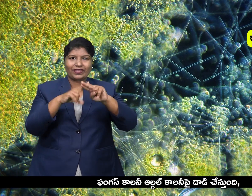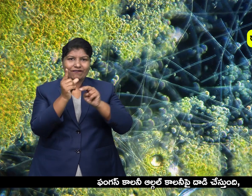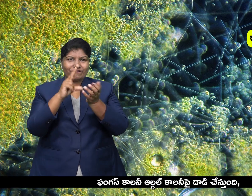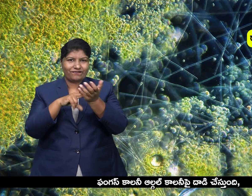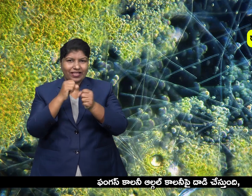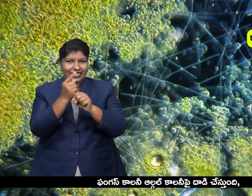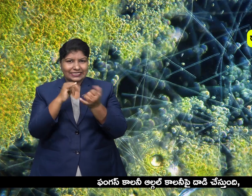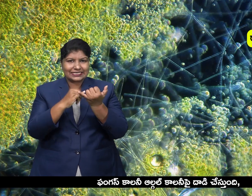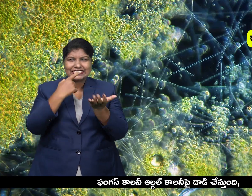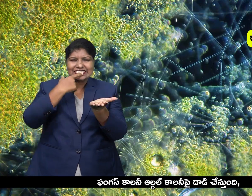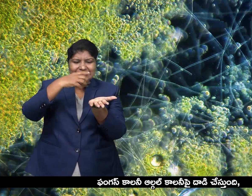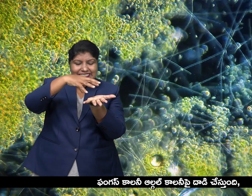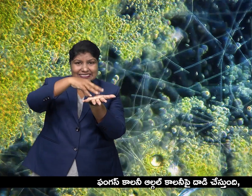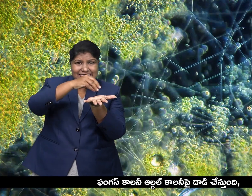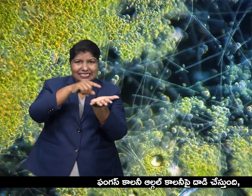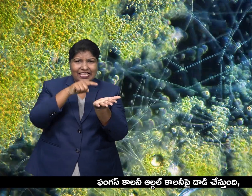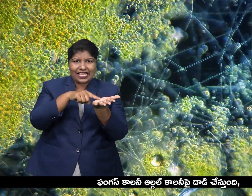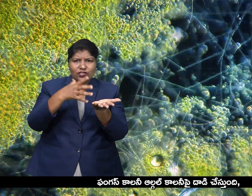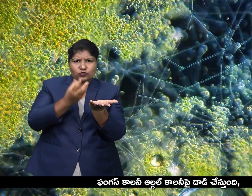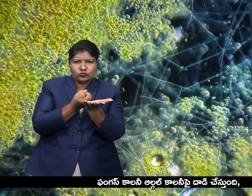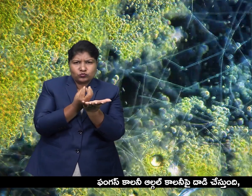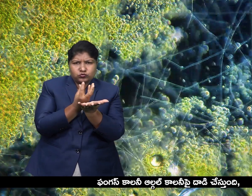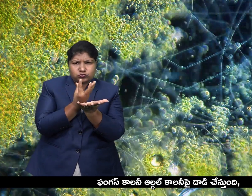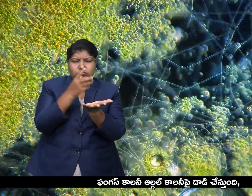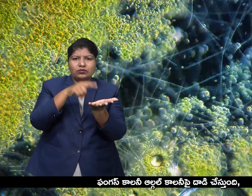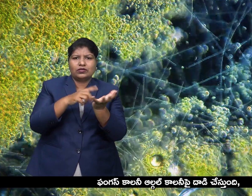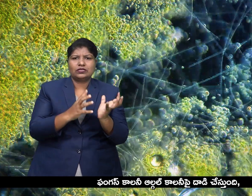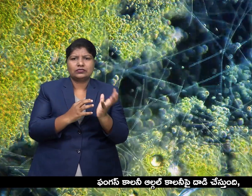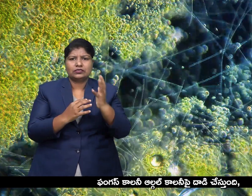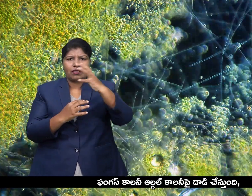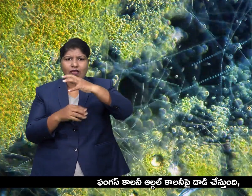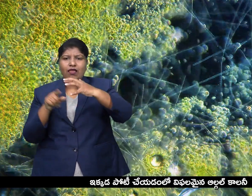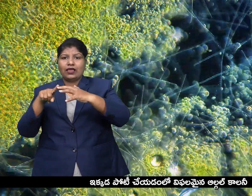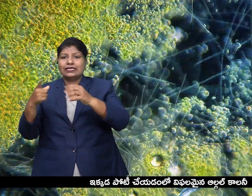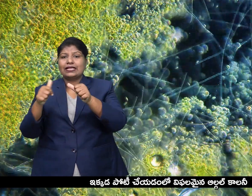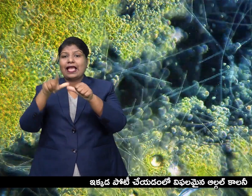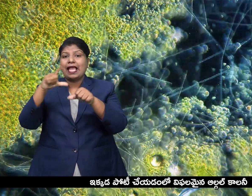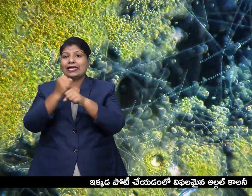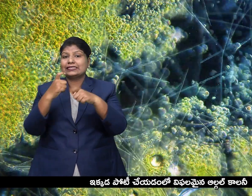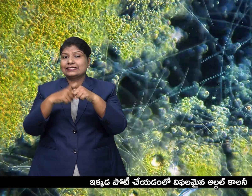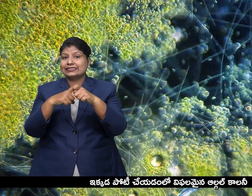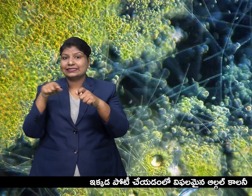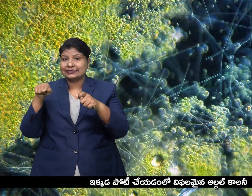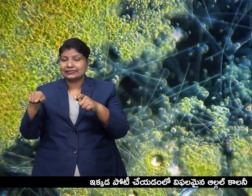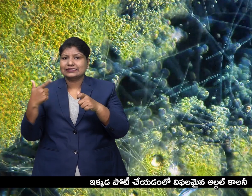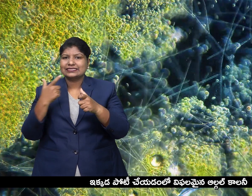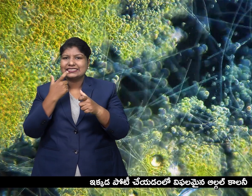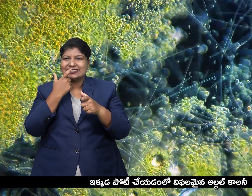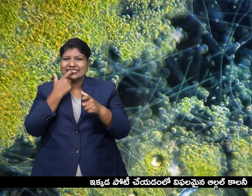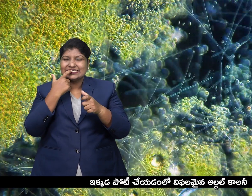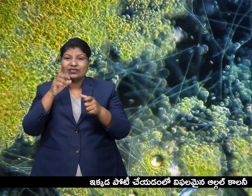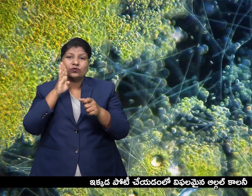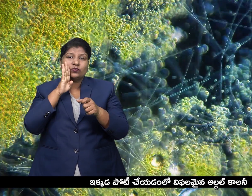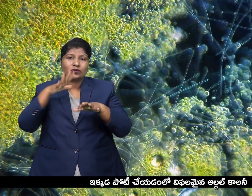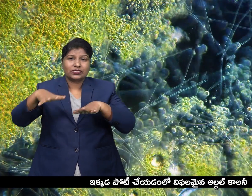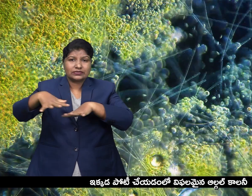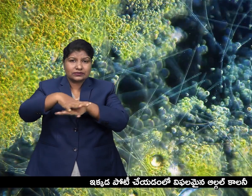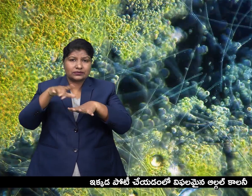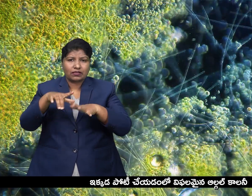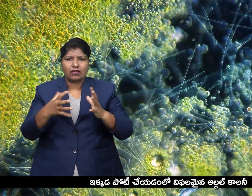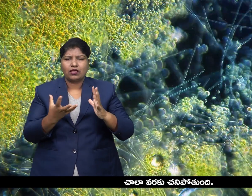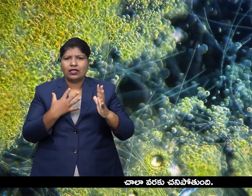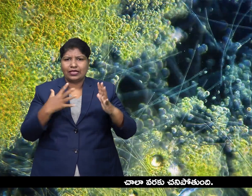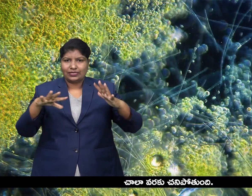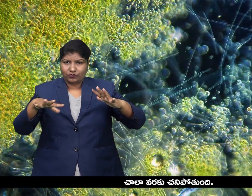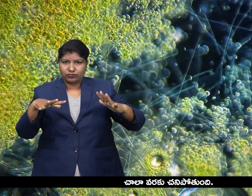ఫంగస్ కాలనీ ఆల్గల్ కాలనీపై దాడి చేస్తుంది. ఇక్కడ పోటీ చేయడంలో విఫలమైన ఆల్గల్